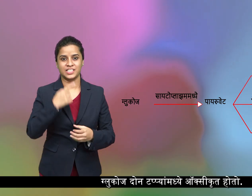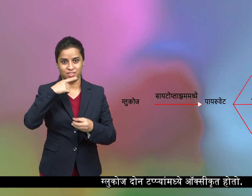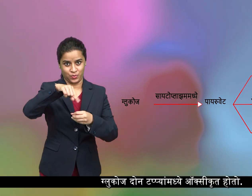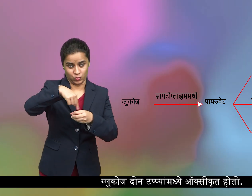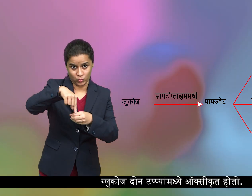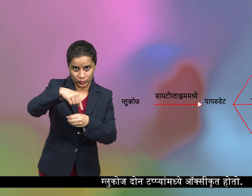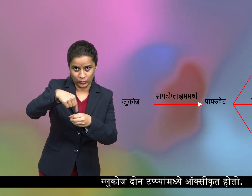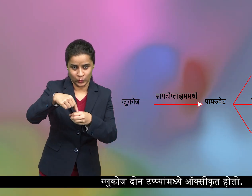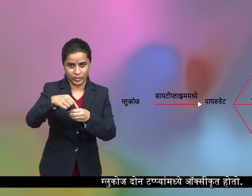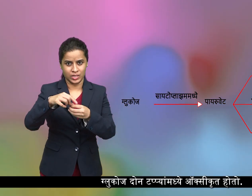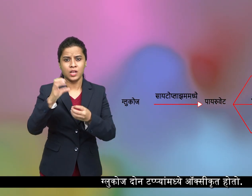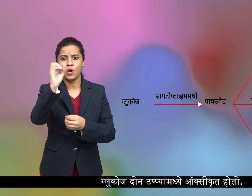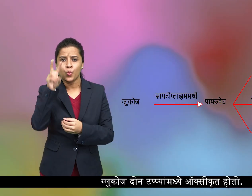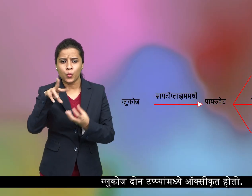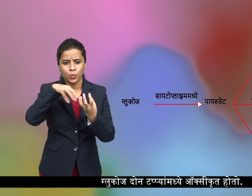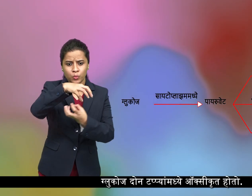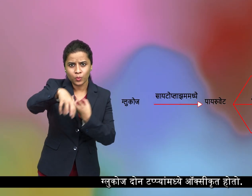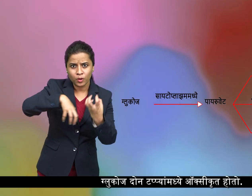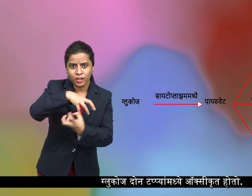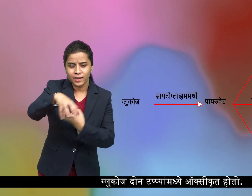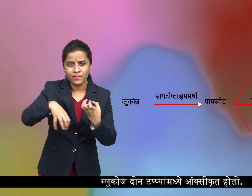ग्लुकोज 2 टप्प्यांमध्ये ऑक्सीकृत होतो.